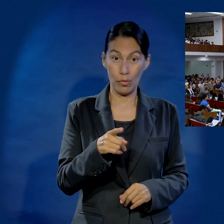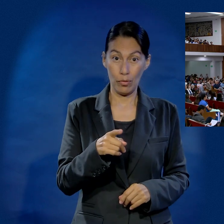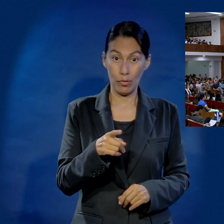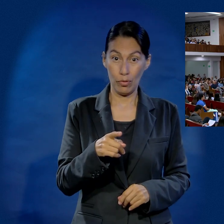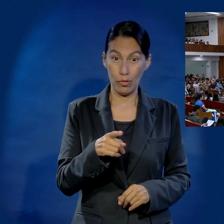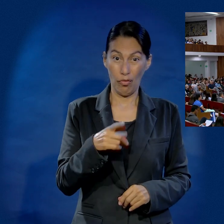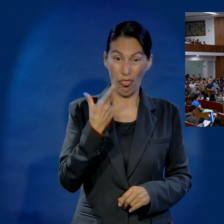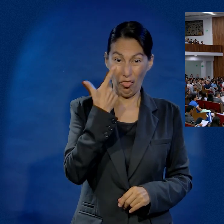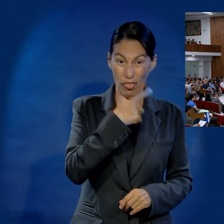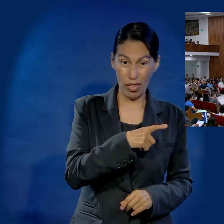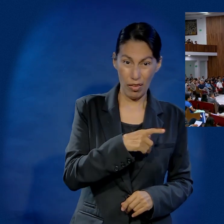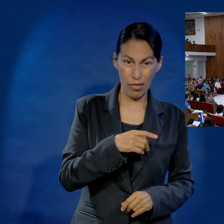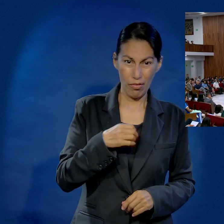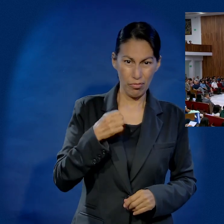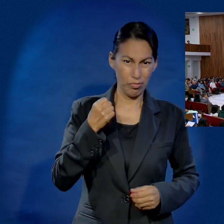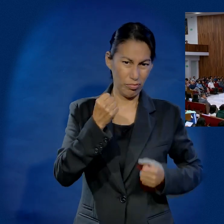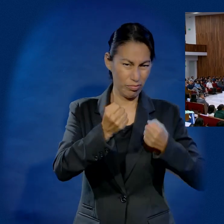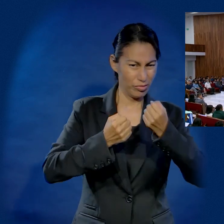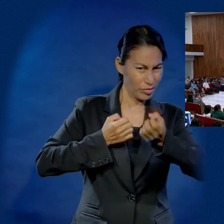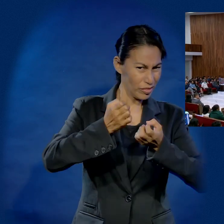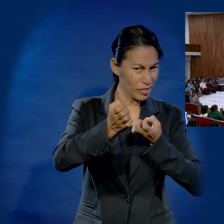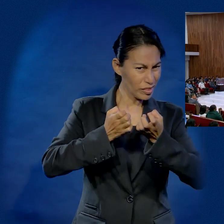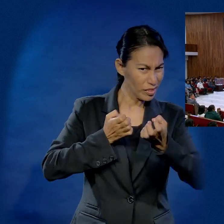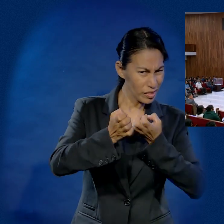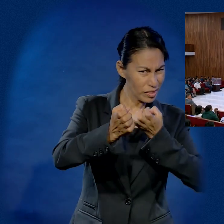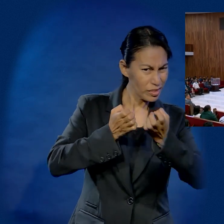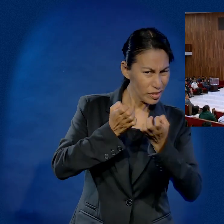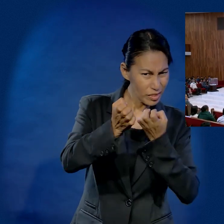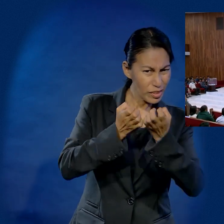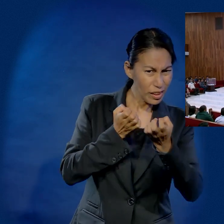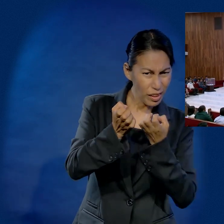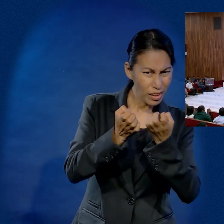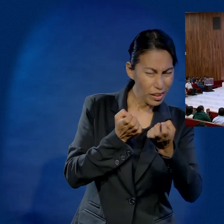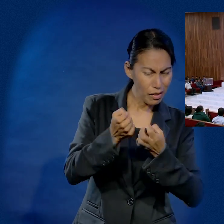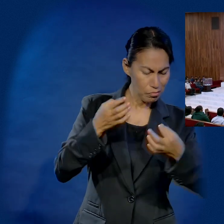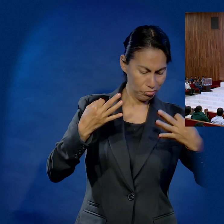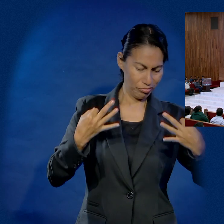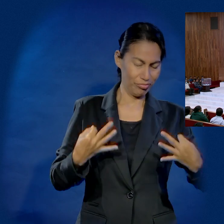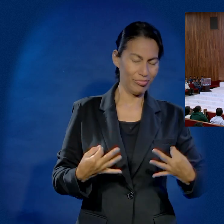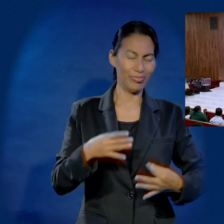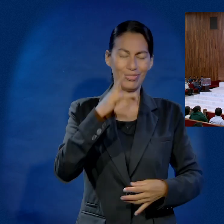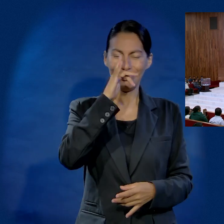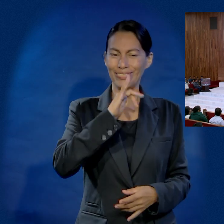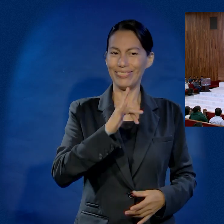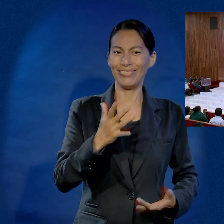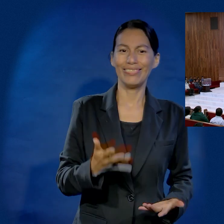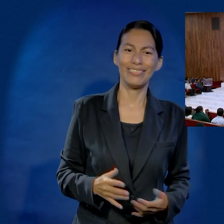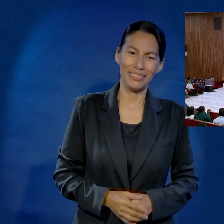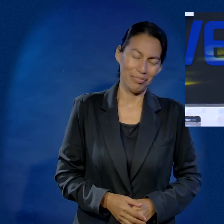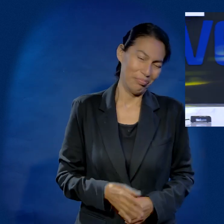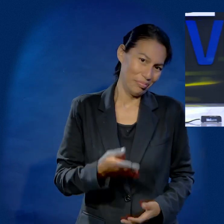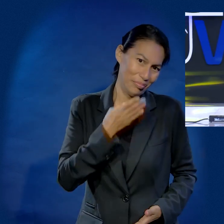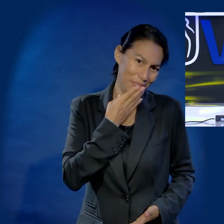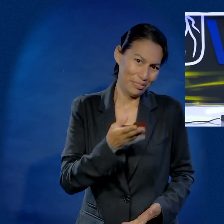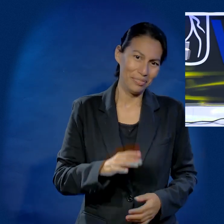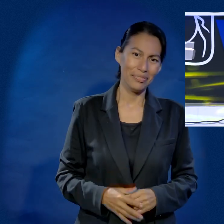feo, métete a clases de voz, lo que sea. Pero sé seguro, que no te vea titubear, que no llegues. Ay, ¿será